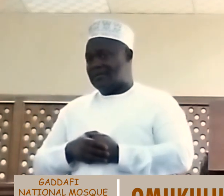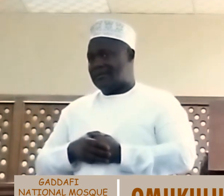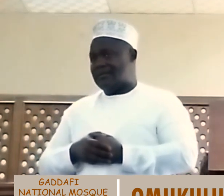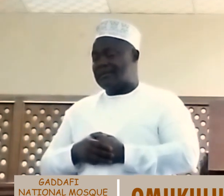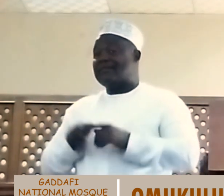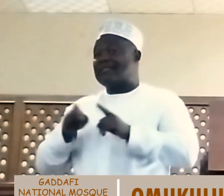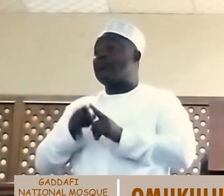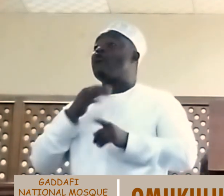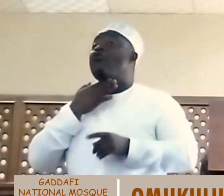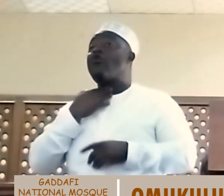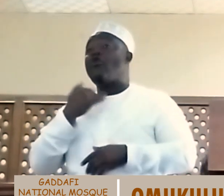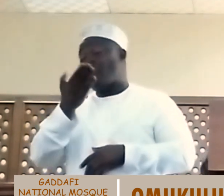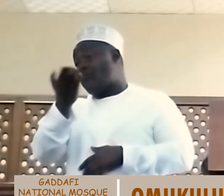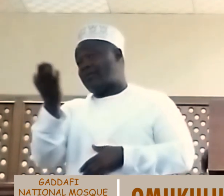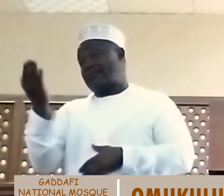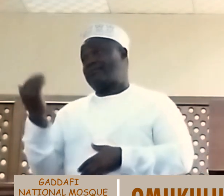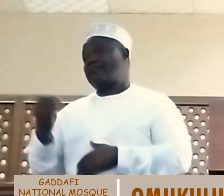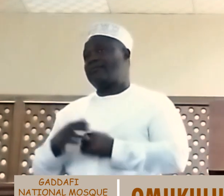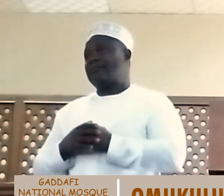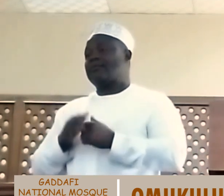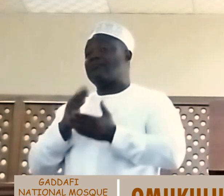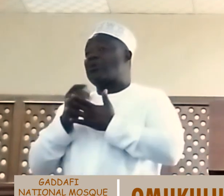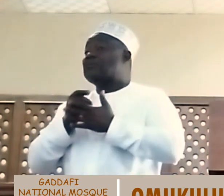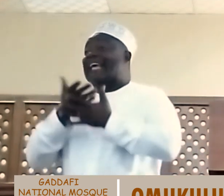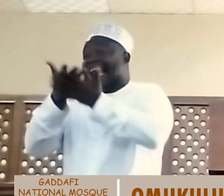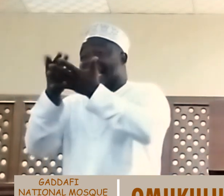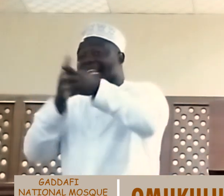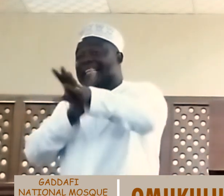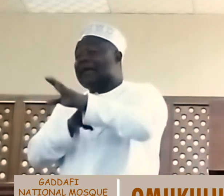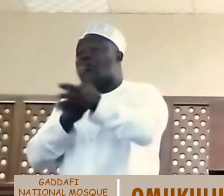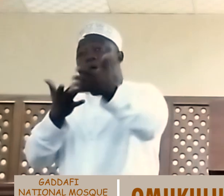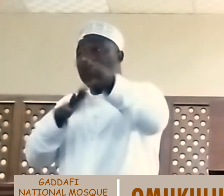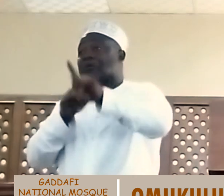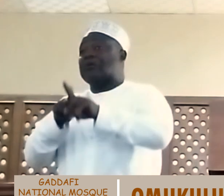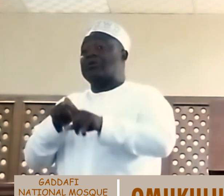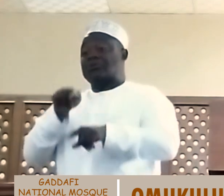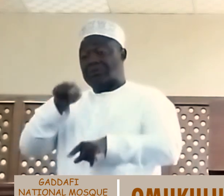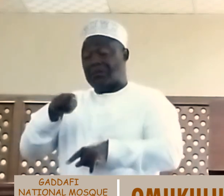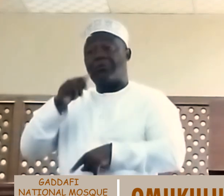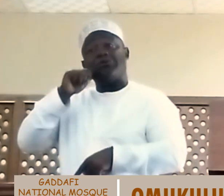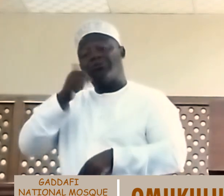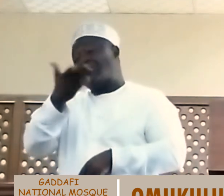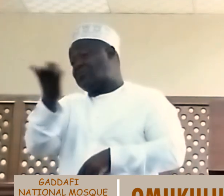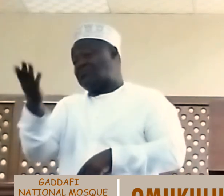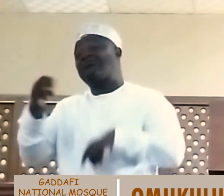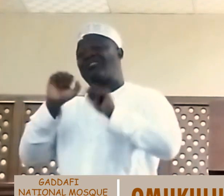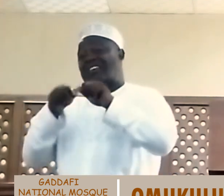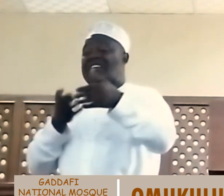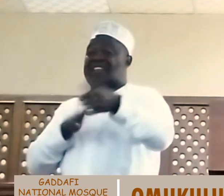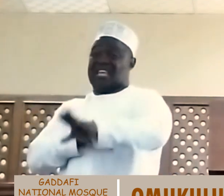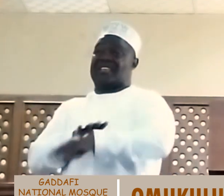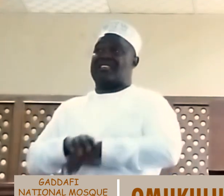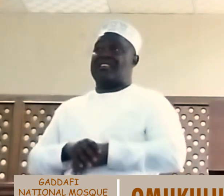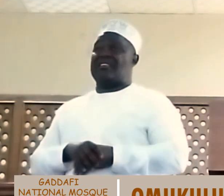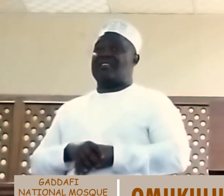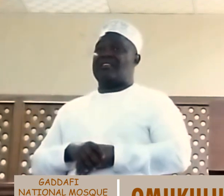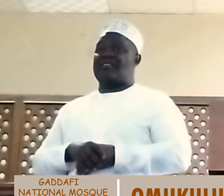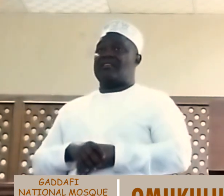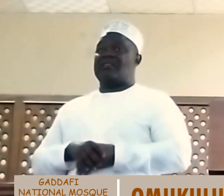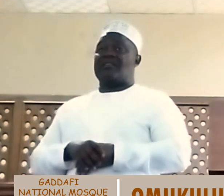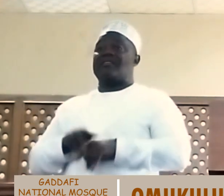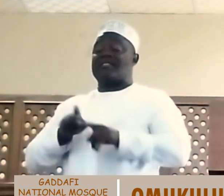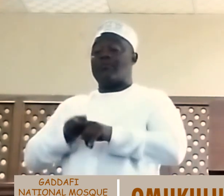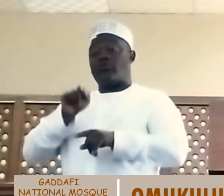atenga fenna tukyetaaga kubanga fenna tugenda leero obenkya kutuba yaffe yolwaleero